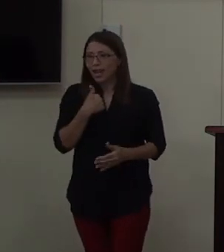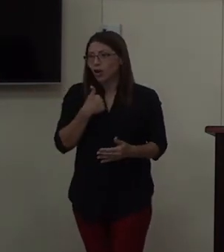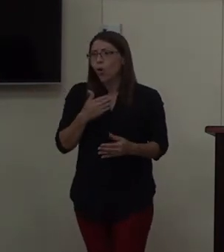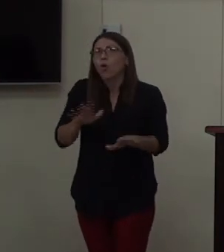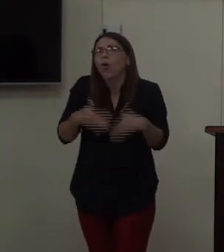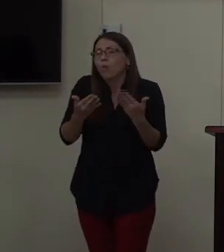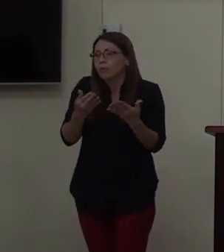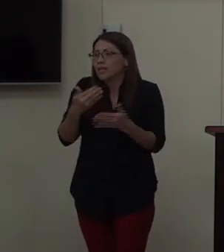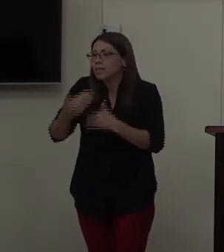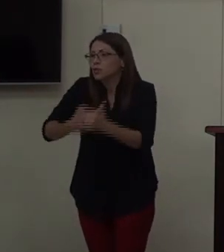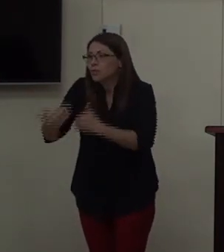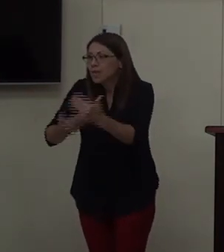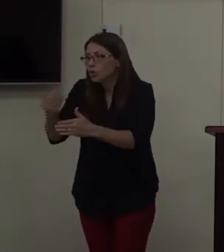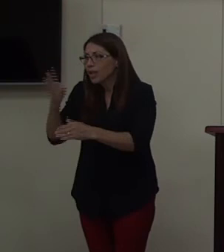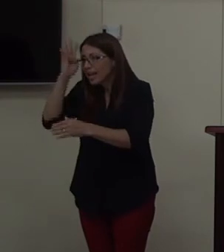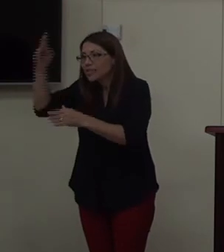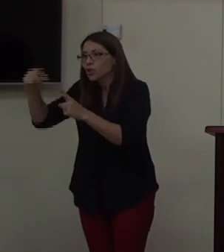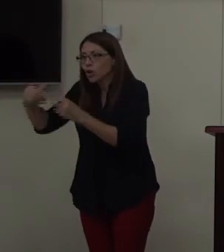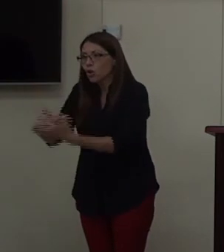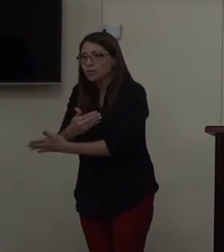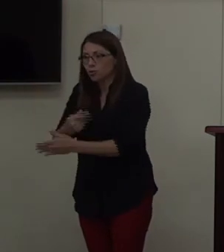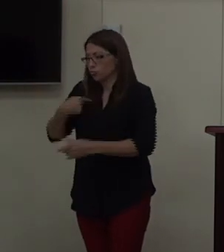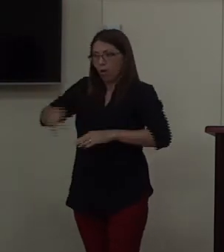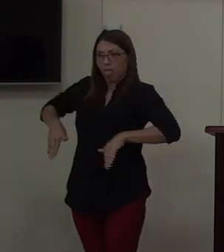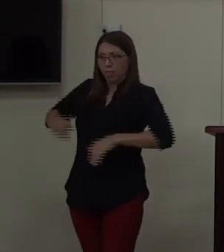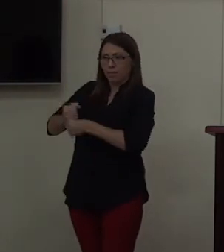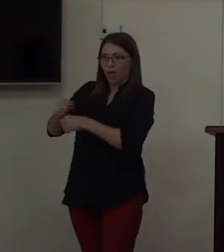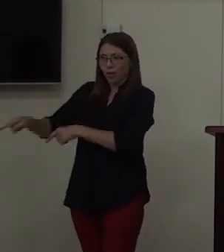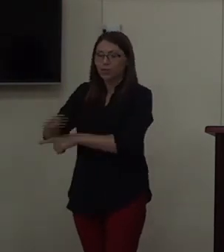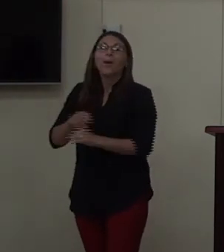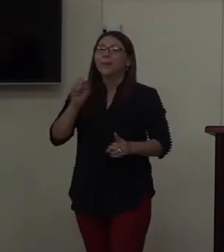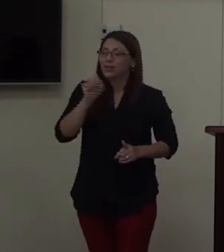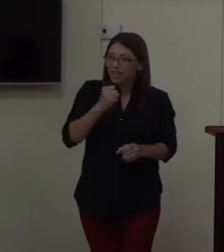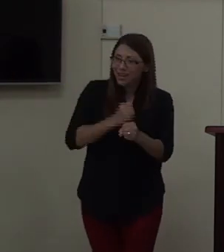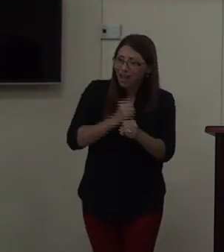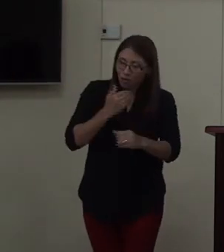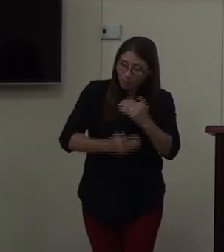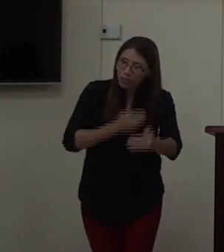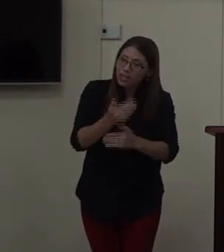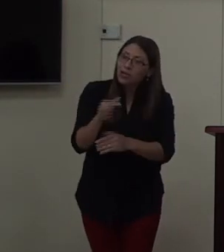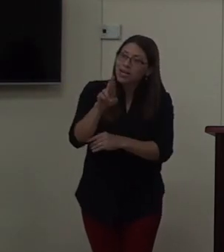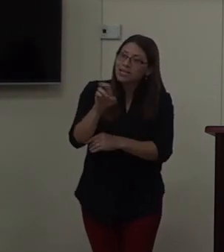creación de neologismos porque nunca he trabajado en eso, pero sí el procedimiento de restitución, que básicamente